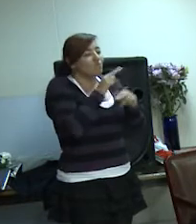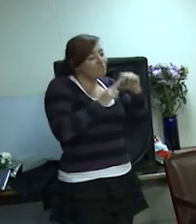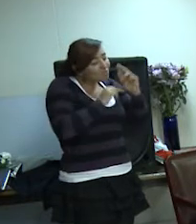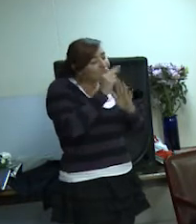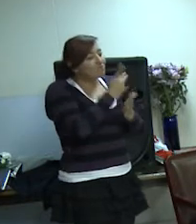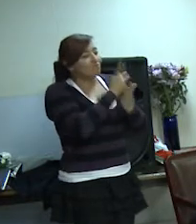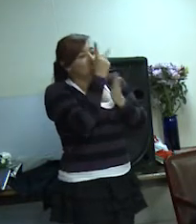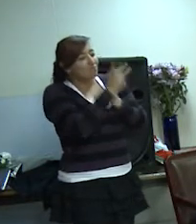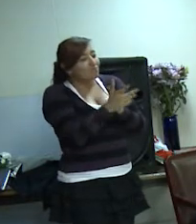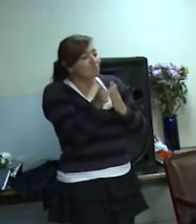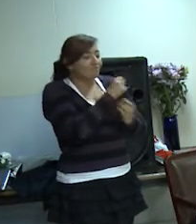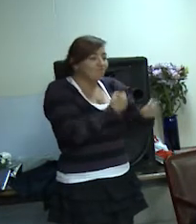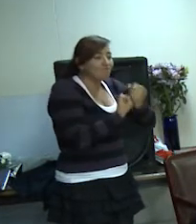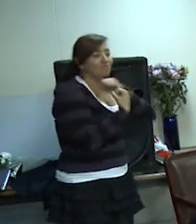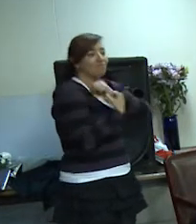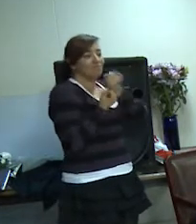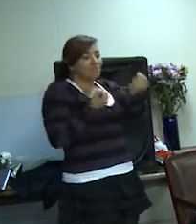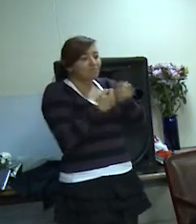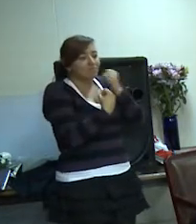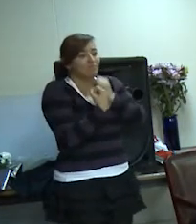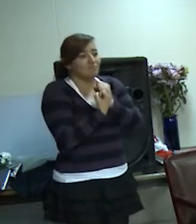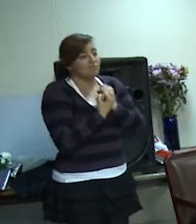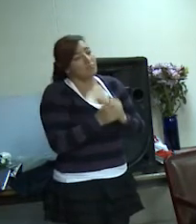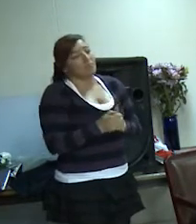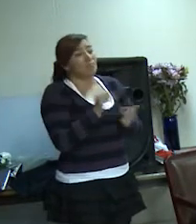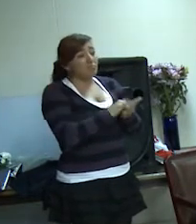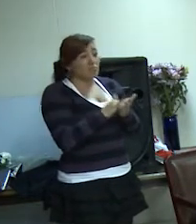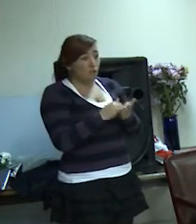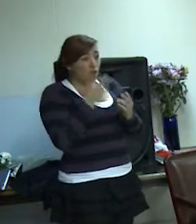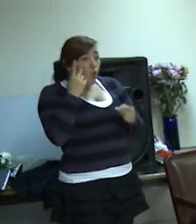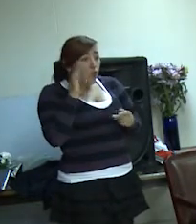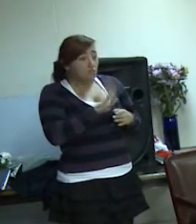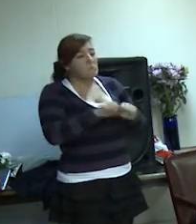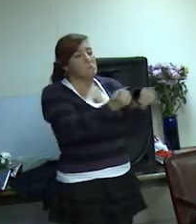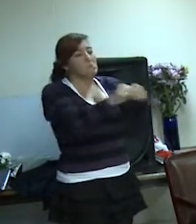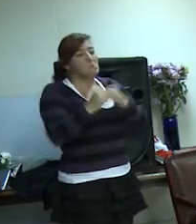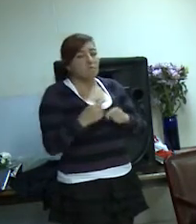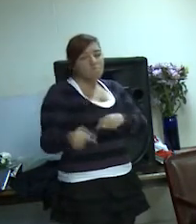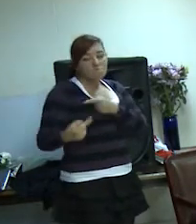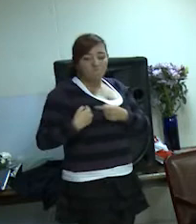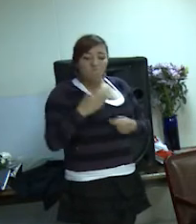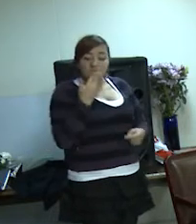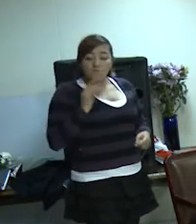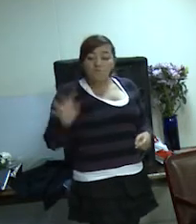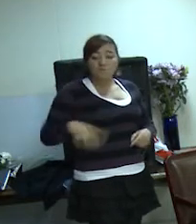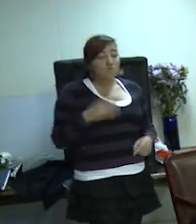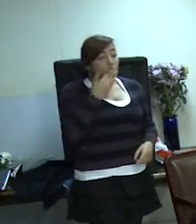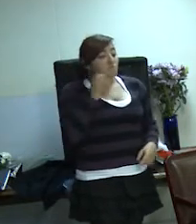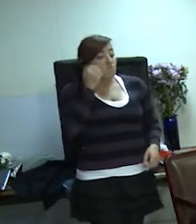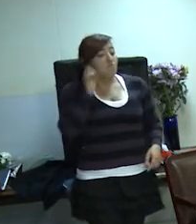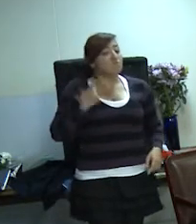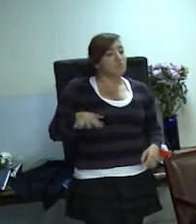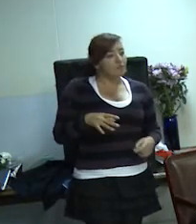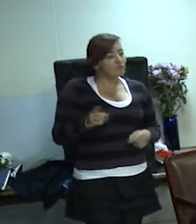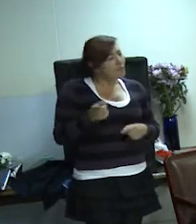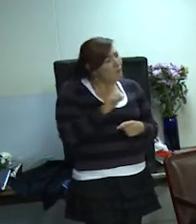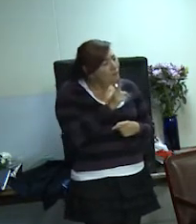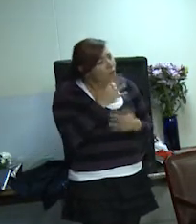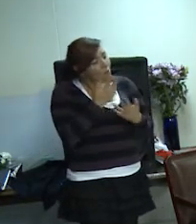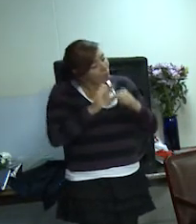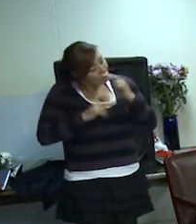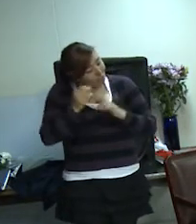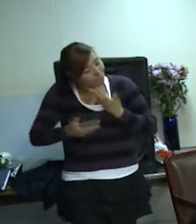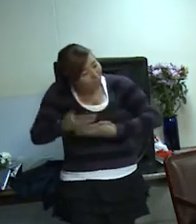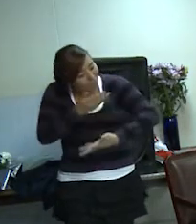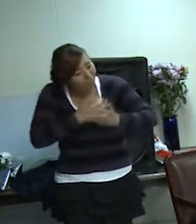ese proyecto, ¿sí? No en la lógica de la destrucción de la competencia entre compañeros de trabajo, sino más bien en la